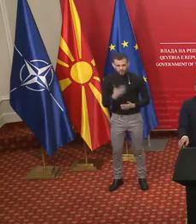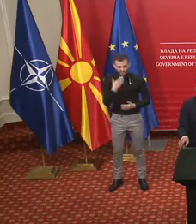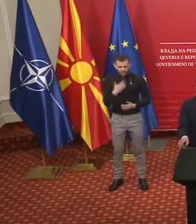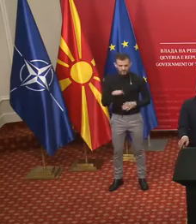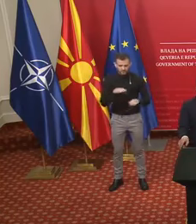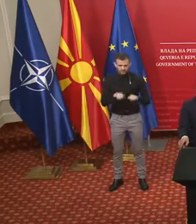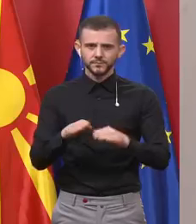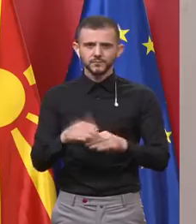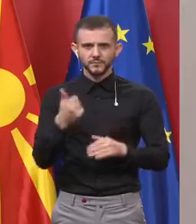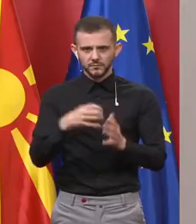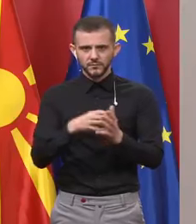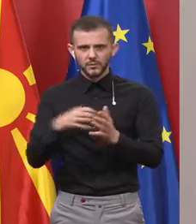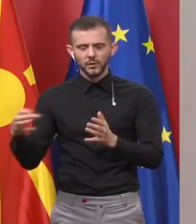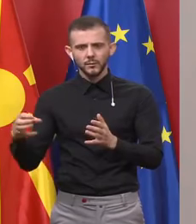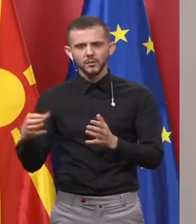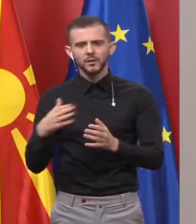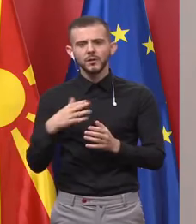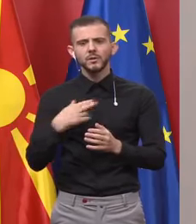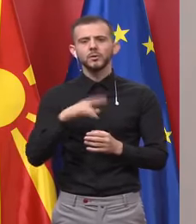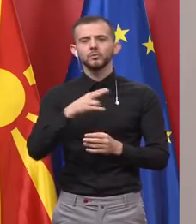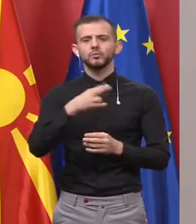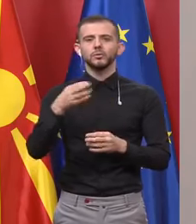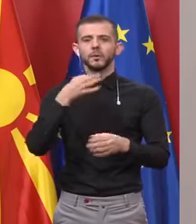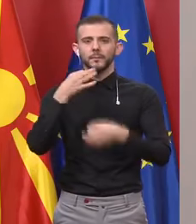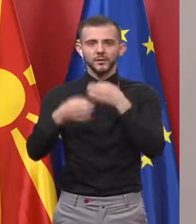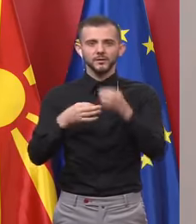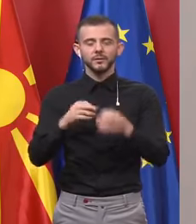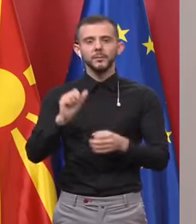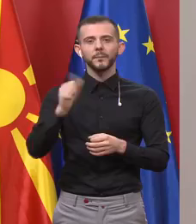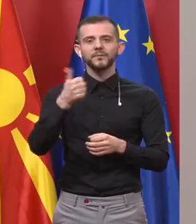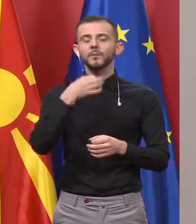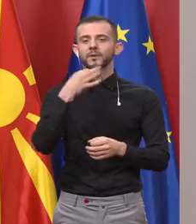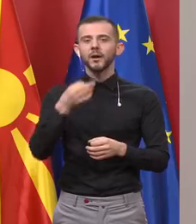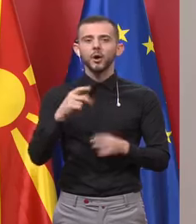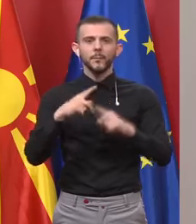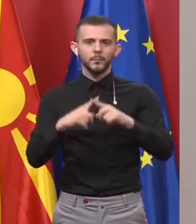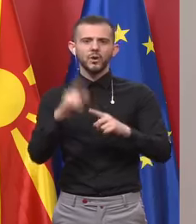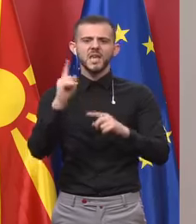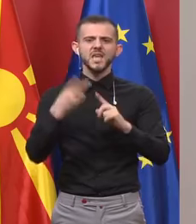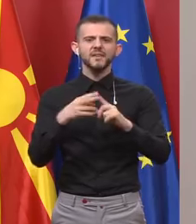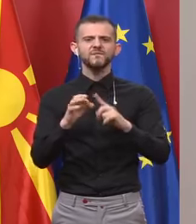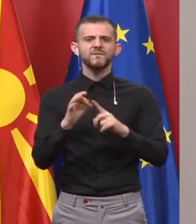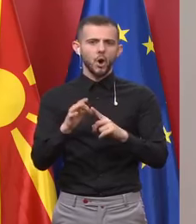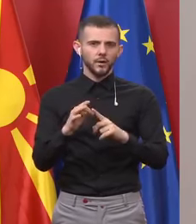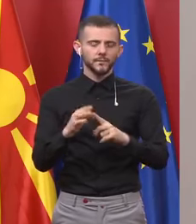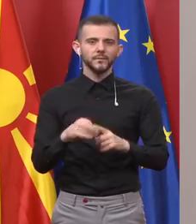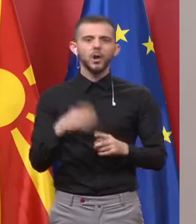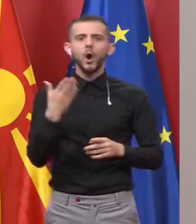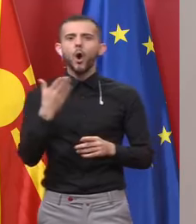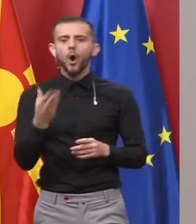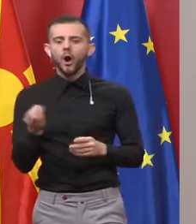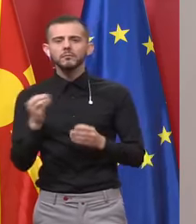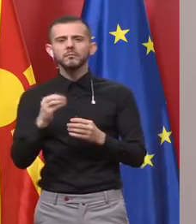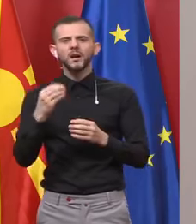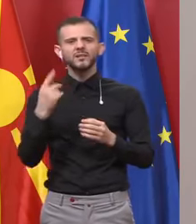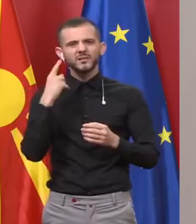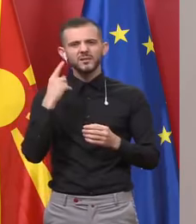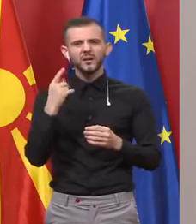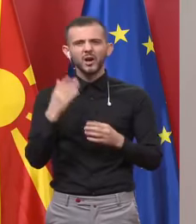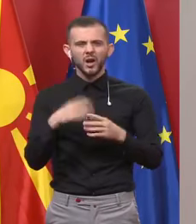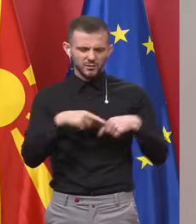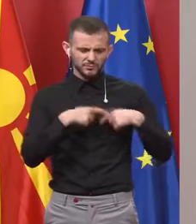Благодарам, министре. Продолжуваме што неколку прашања. Прво прашање плюс инфо. Кога ќе се стави во функција донираната лабораторија